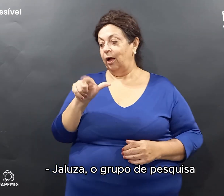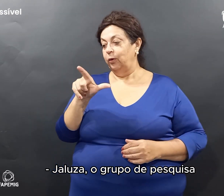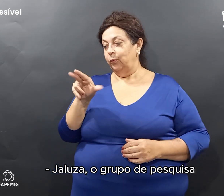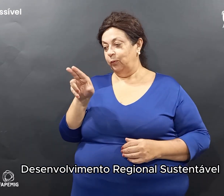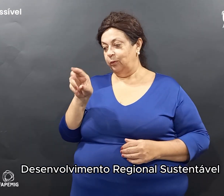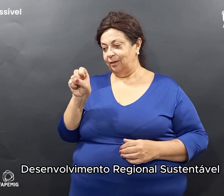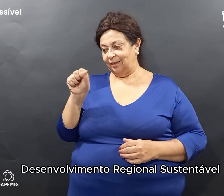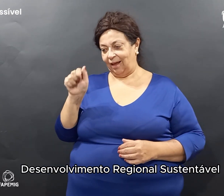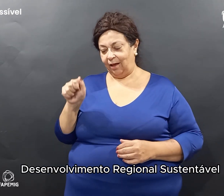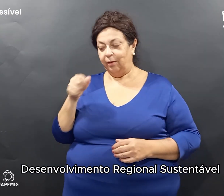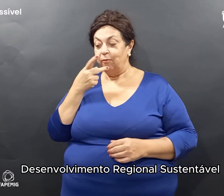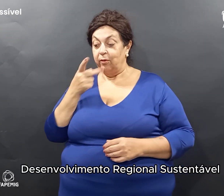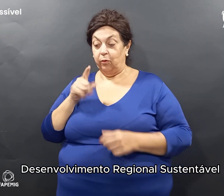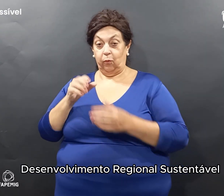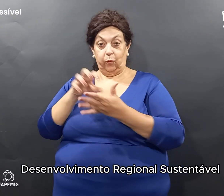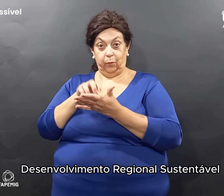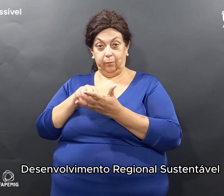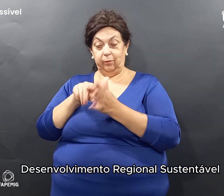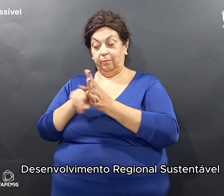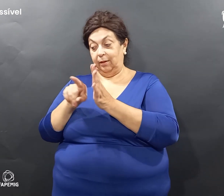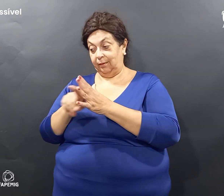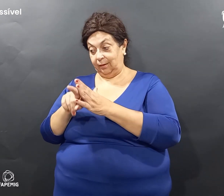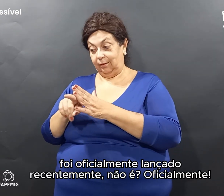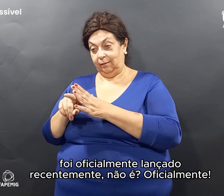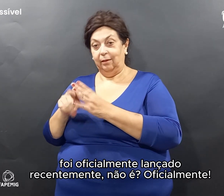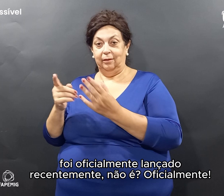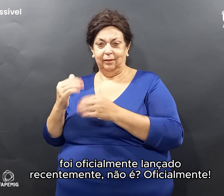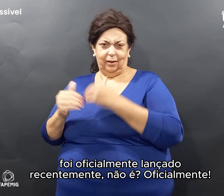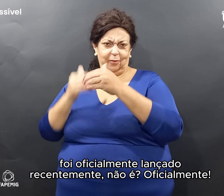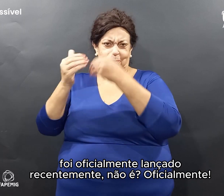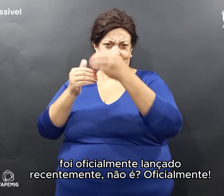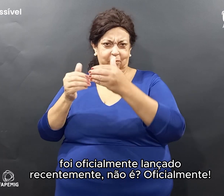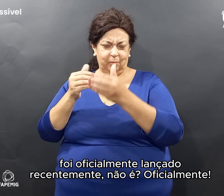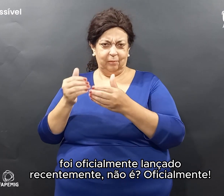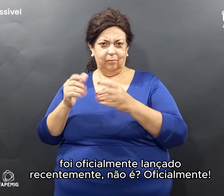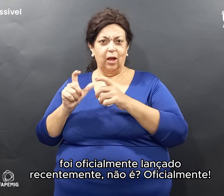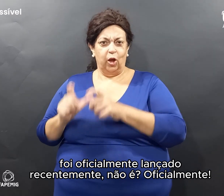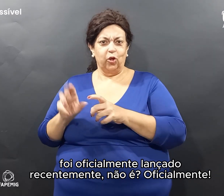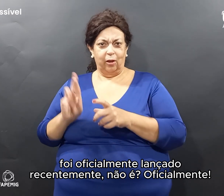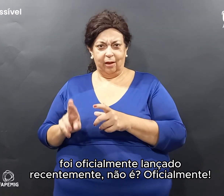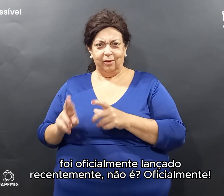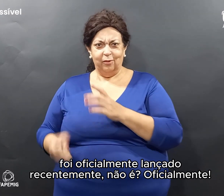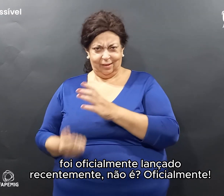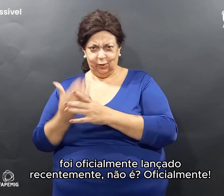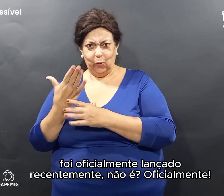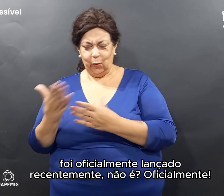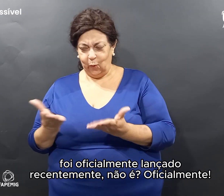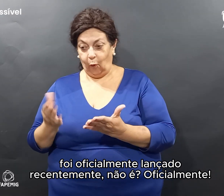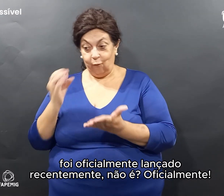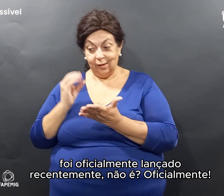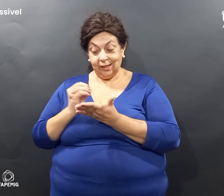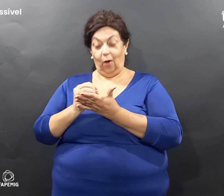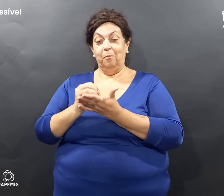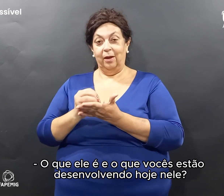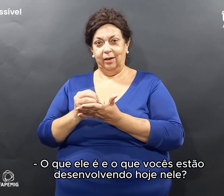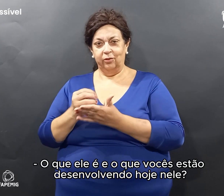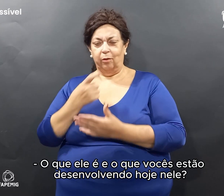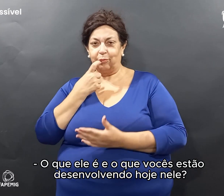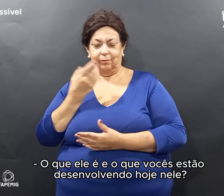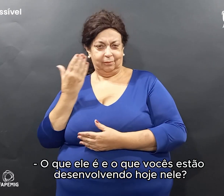Pesquisa Desenvolvimento Regional Sustentável foi oficialmente lançado recentemente, né? Oficialmente. Isso. O que ele é e o